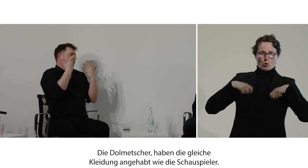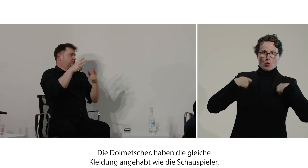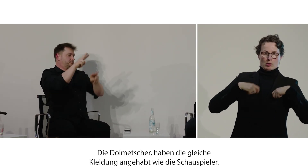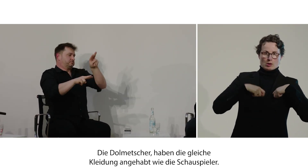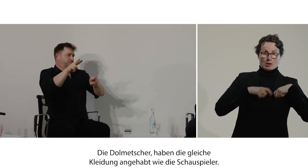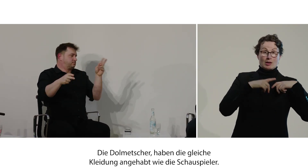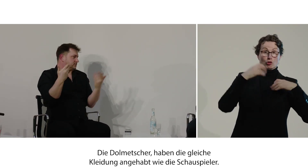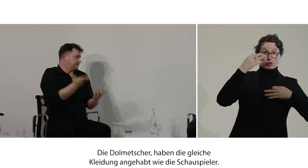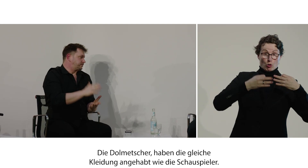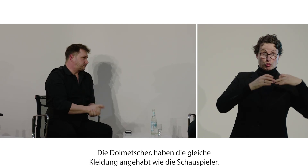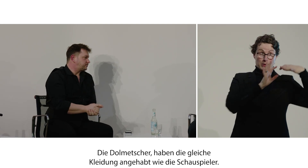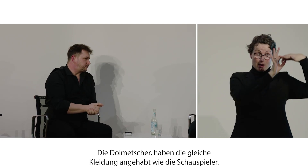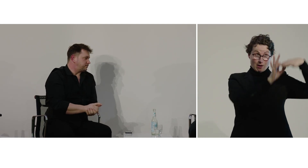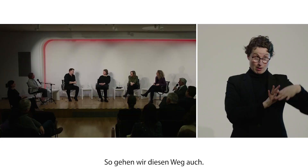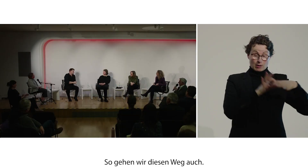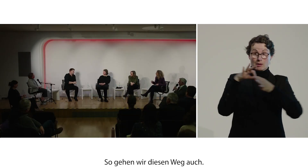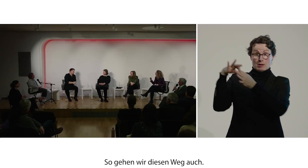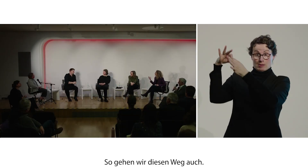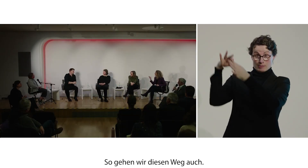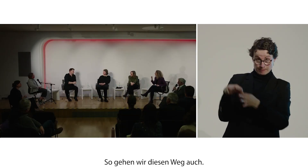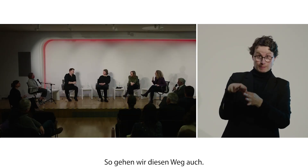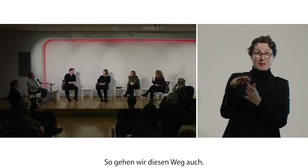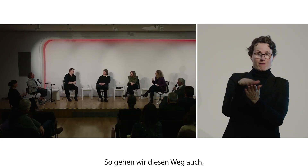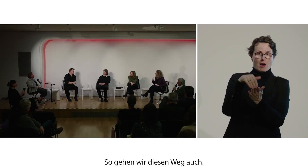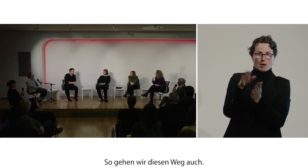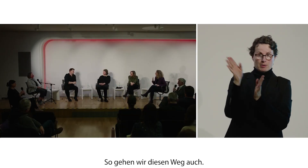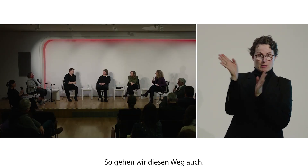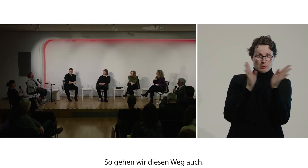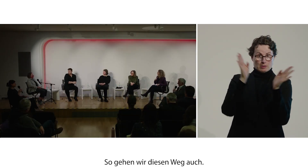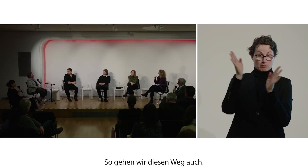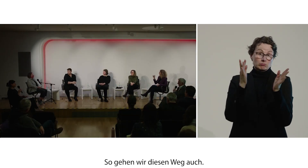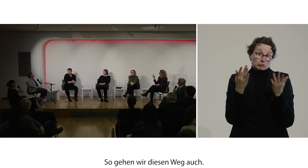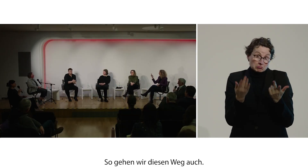Kleidung angehabt wie die Schauspieler. Und so gehen wir diesen Weg auch.